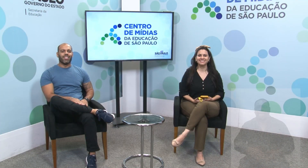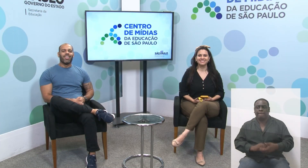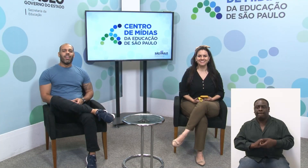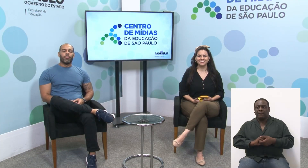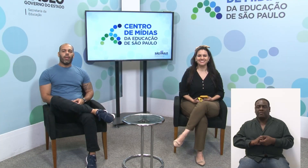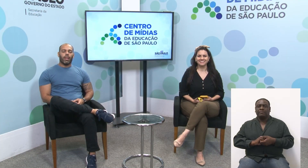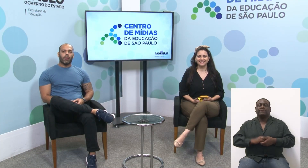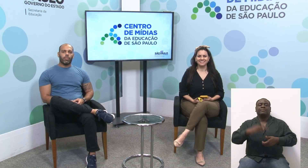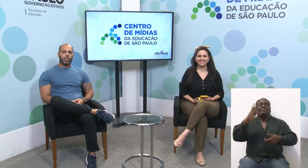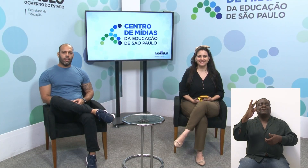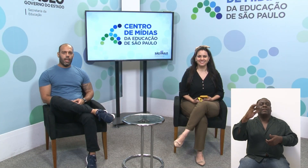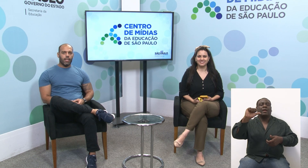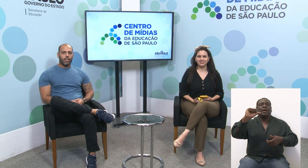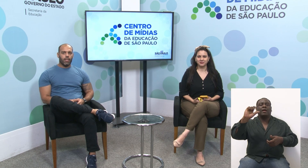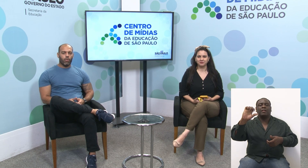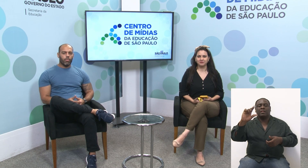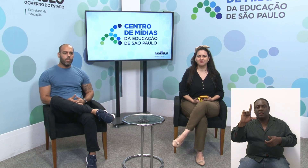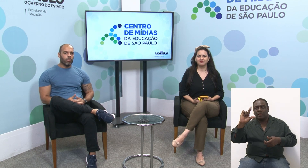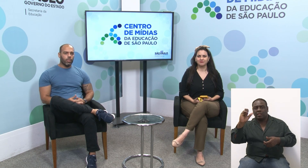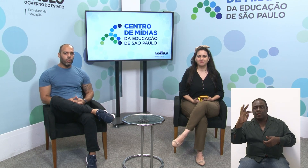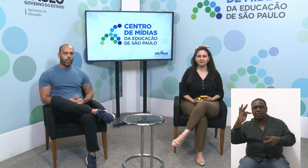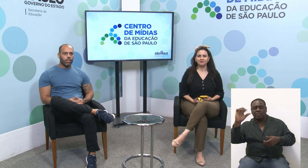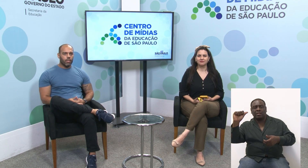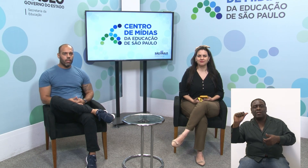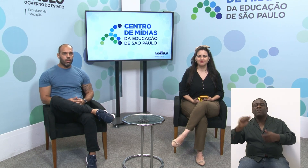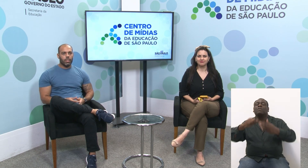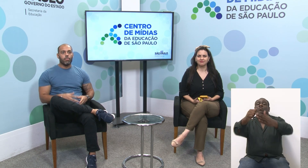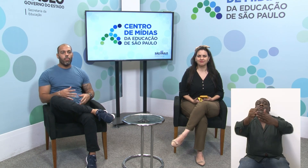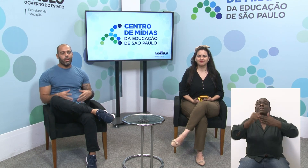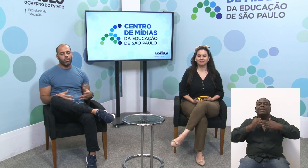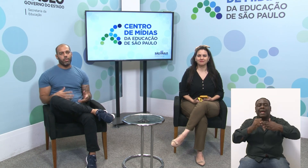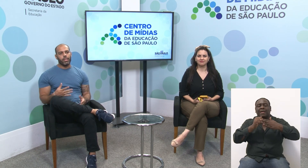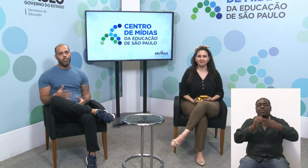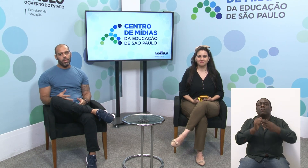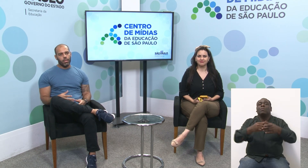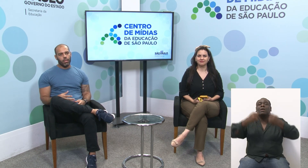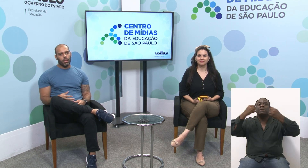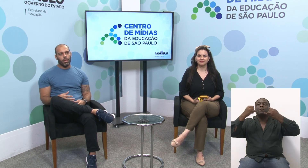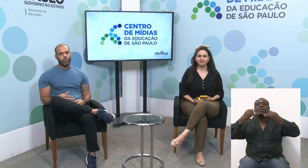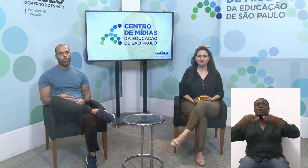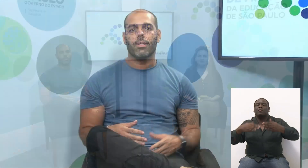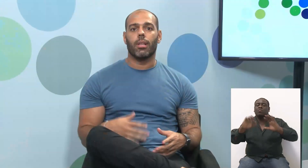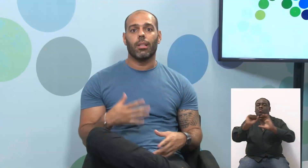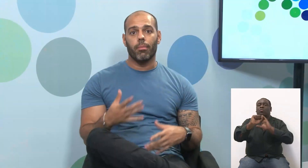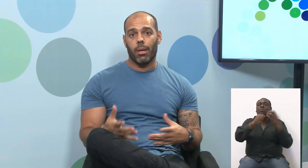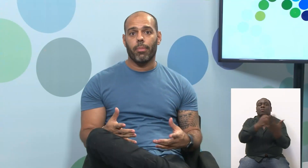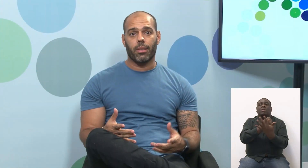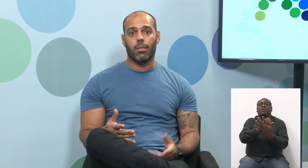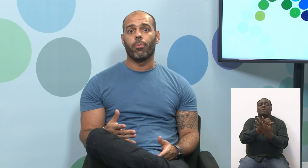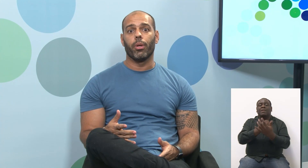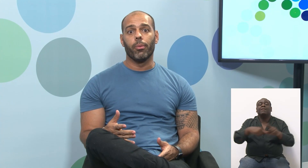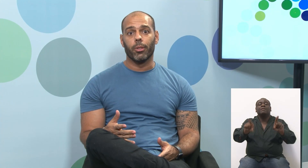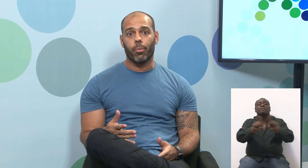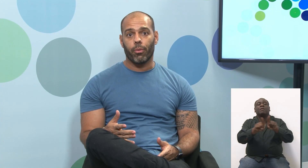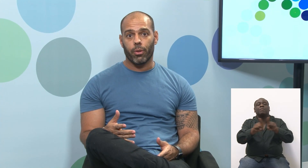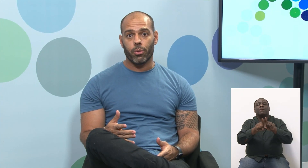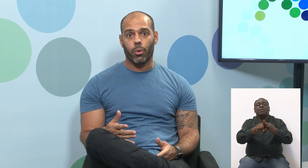Thalita, você traz aí algumas situações, né, desse momento de pandemia que você também participou enquanto